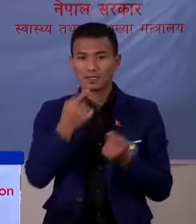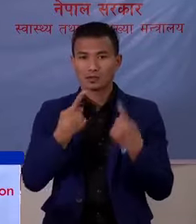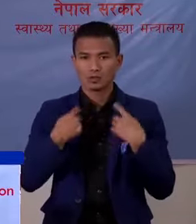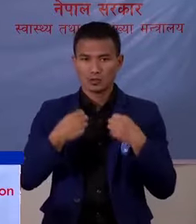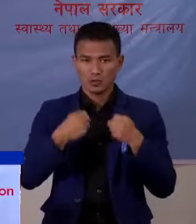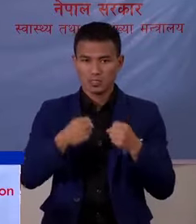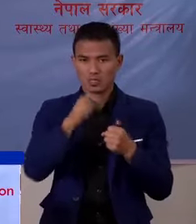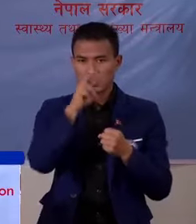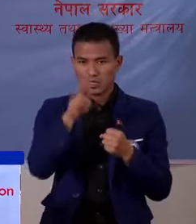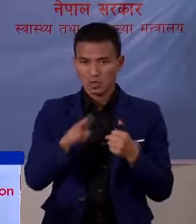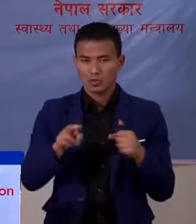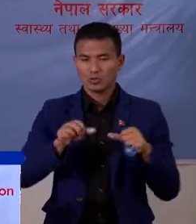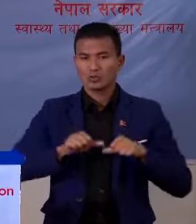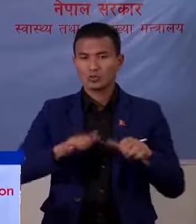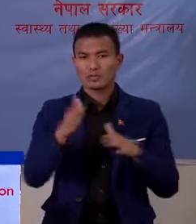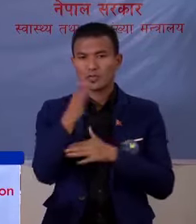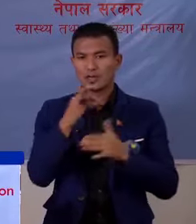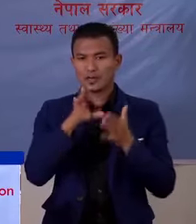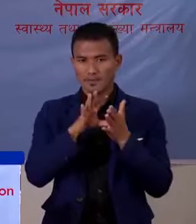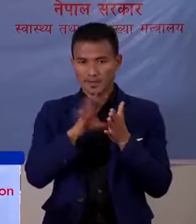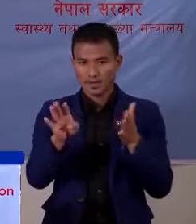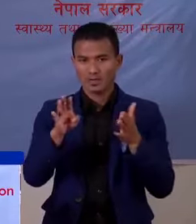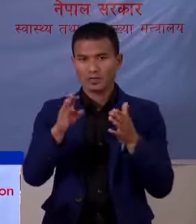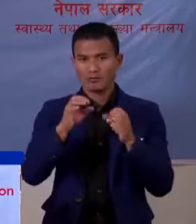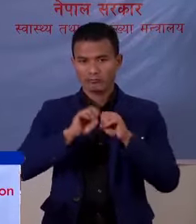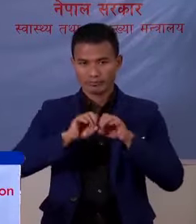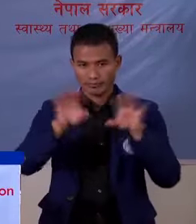स्वास्थ्य तथा जनसङ्ख्या मन्त्रालयबाट